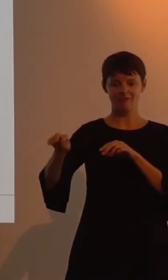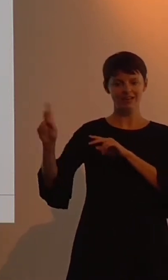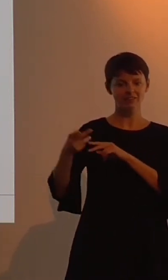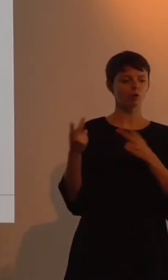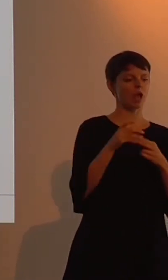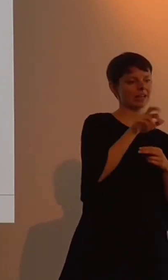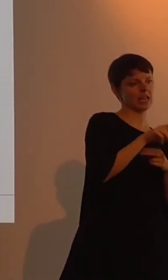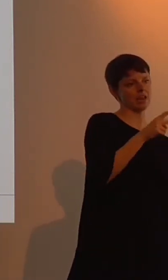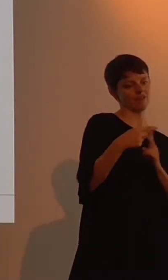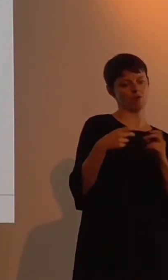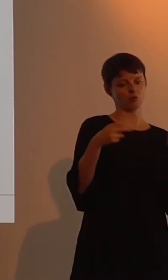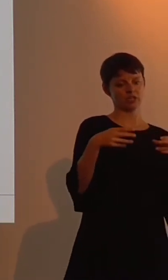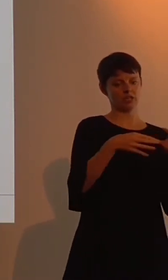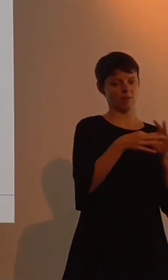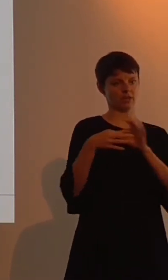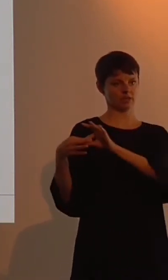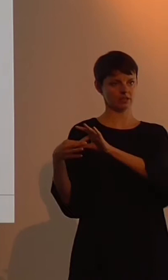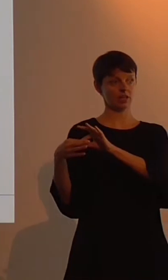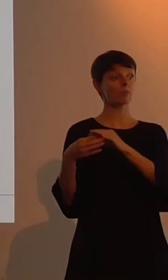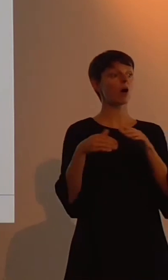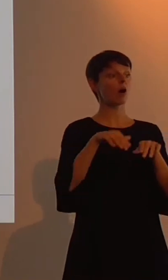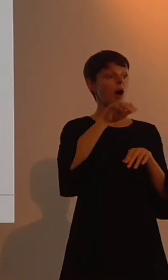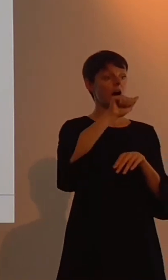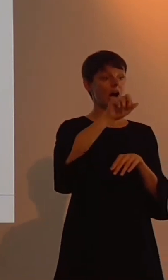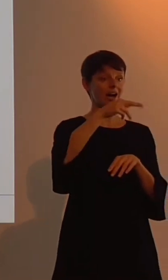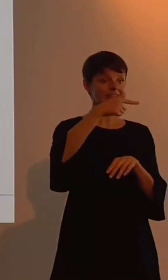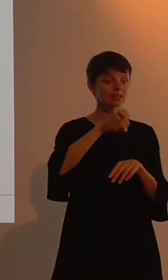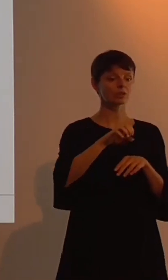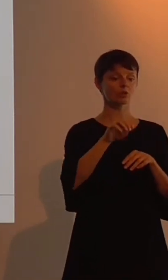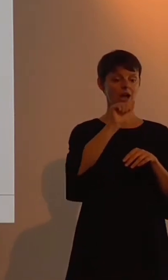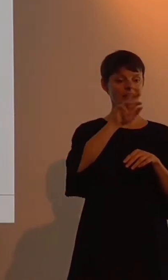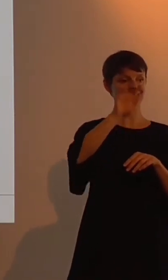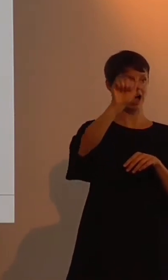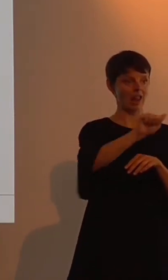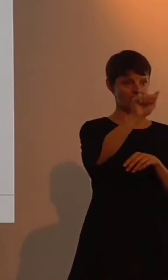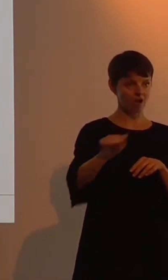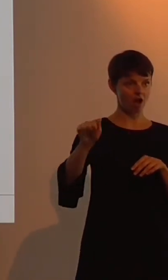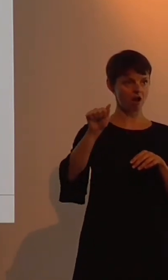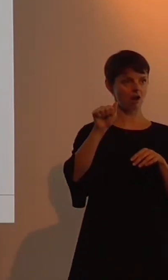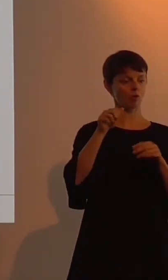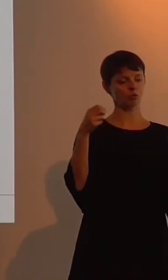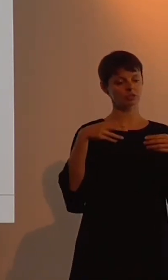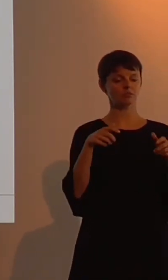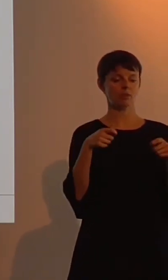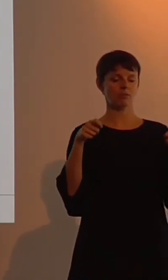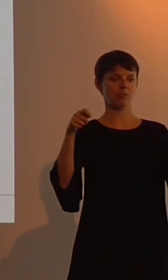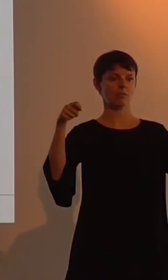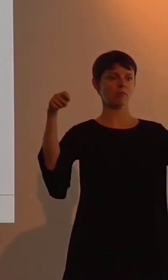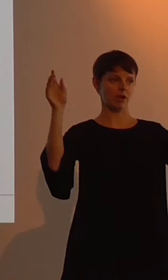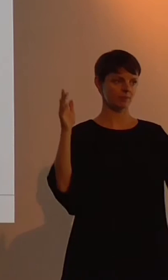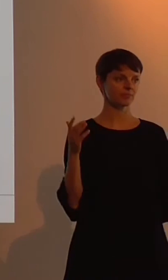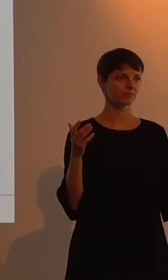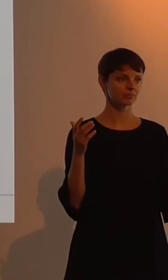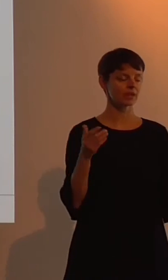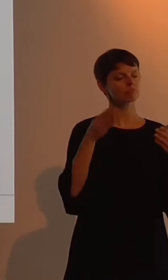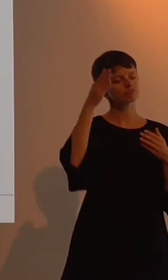auch gemeinsam, und das ist noch seltener, mit der AG und auch zusammen mit RTL, Sat 1, das TV-Feld mit